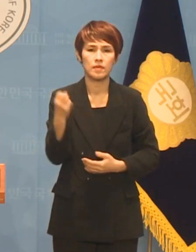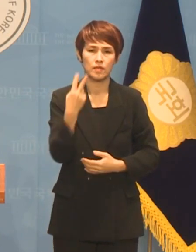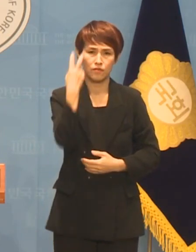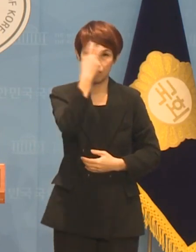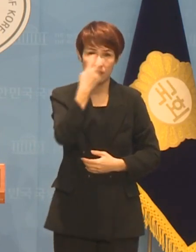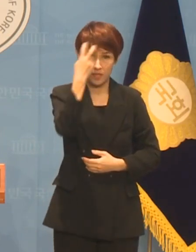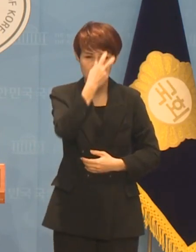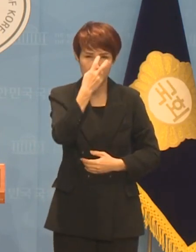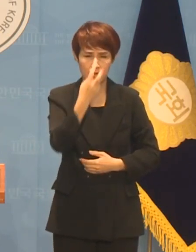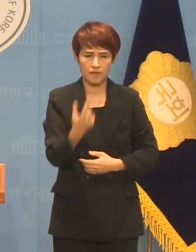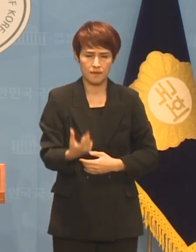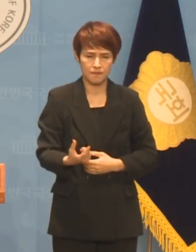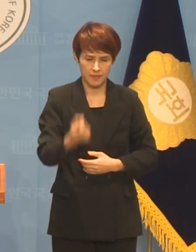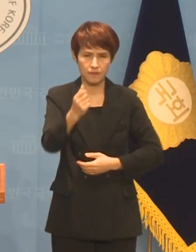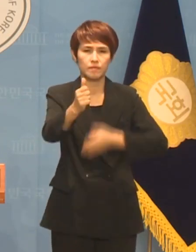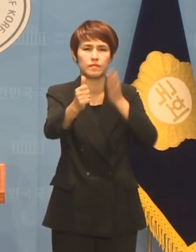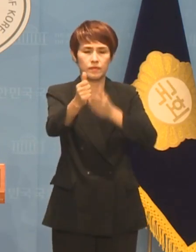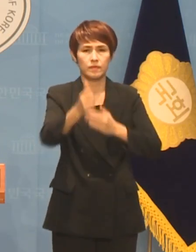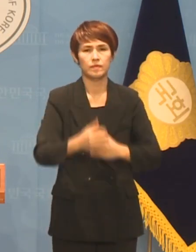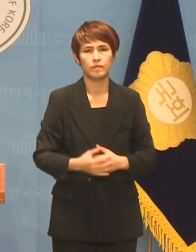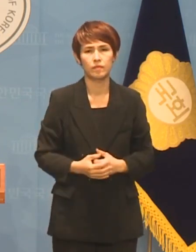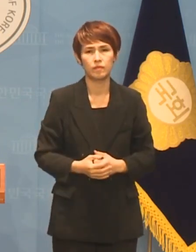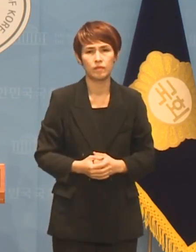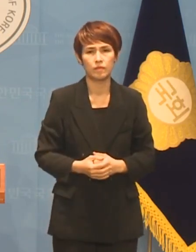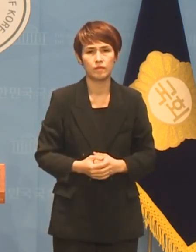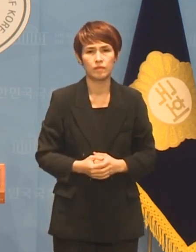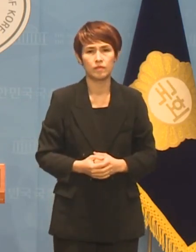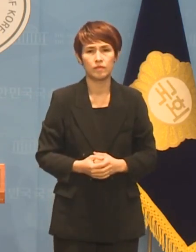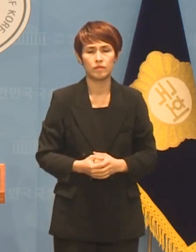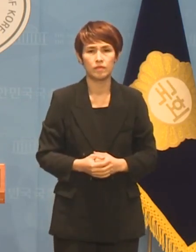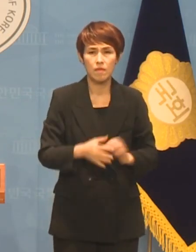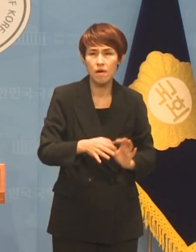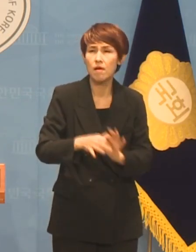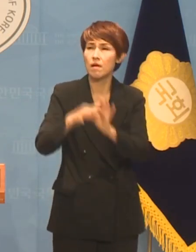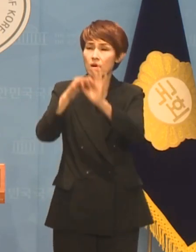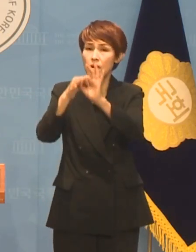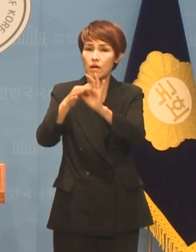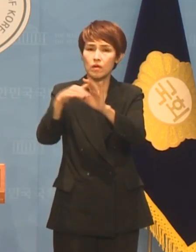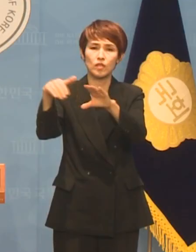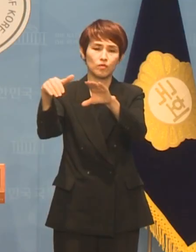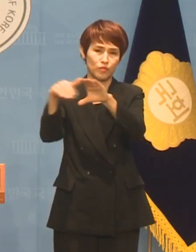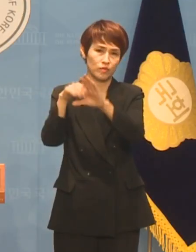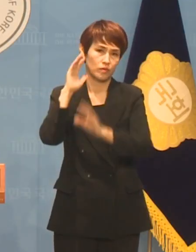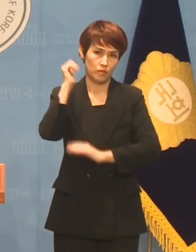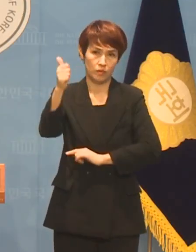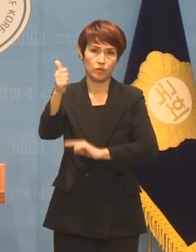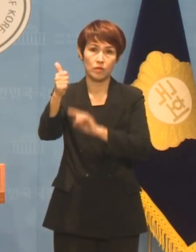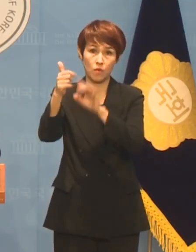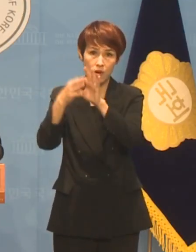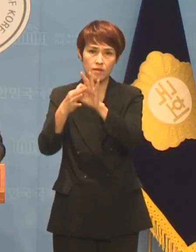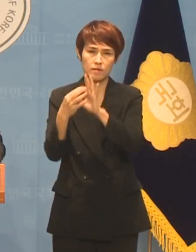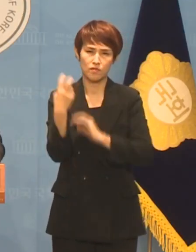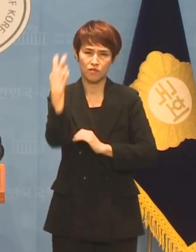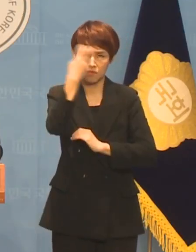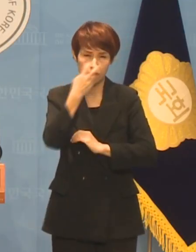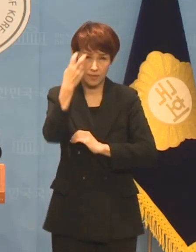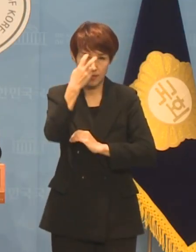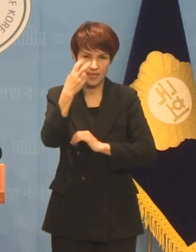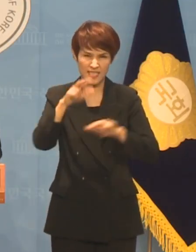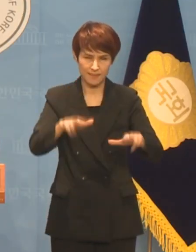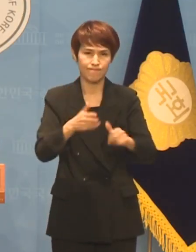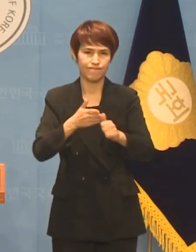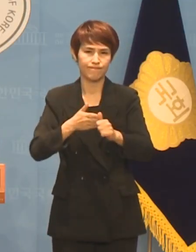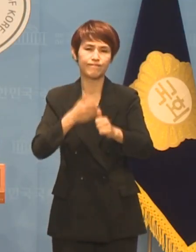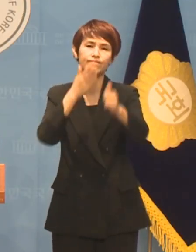재수사에도 속도를 내는 것은 물론이고 몸통 문재인에 대한 수사에도 즉각